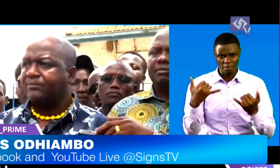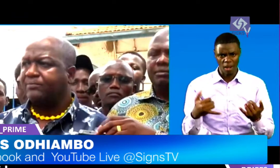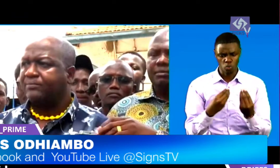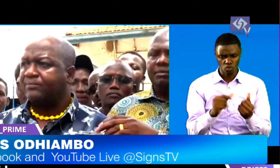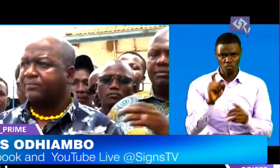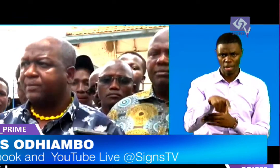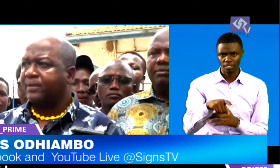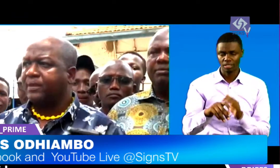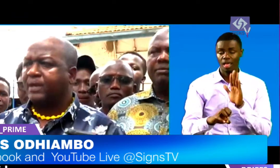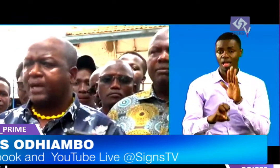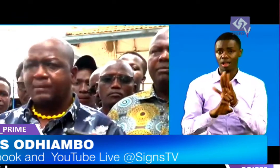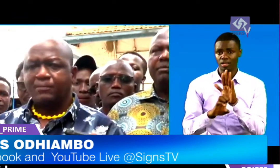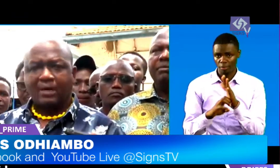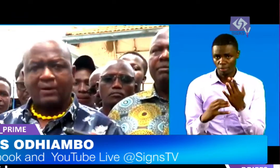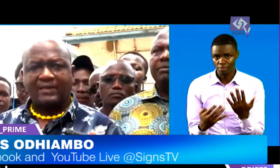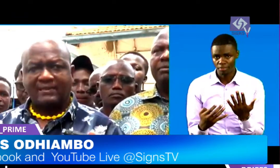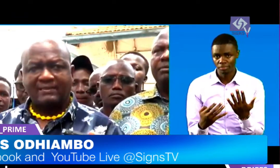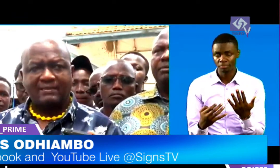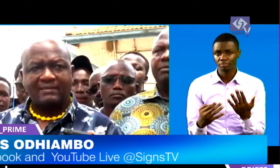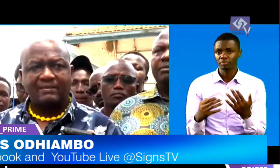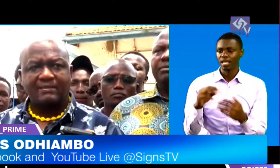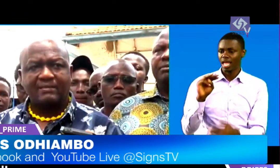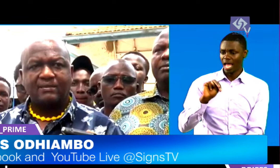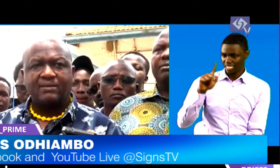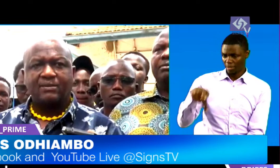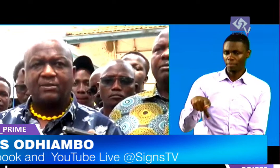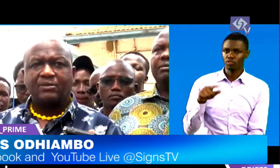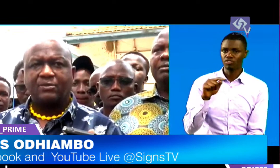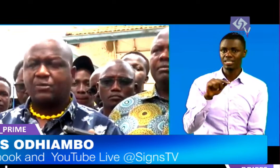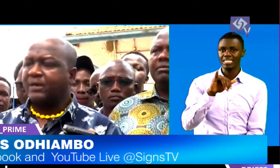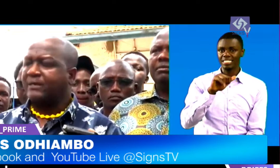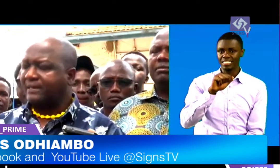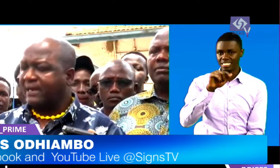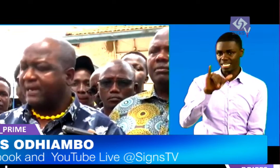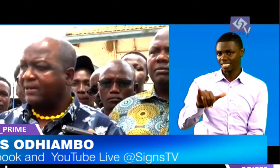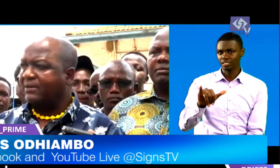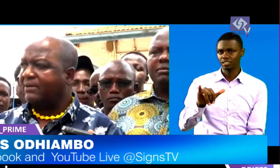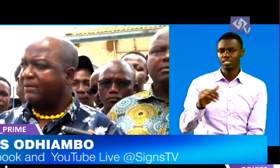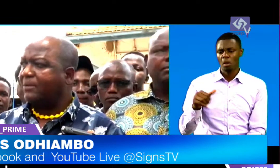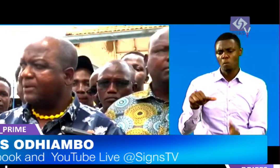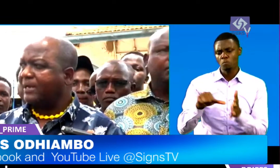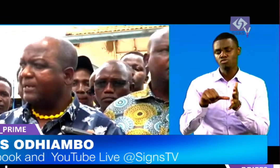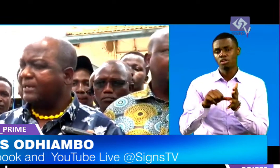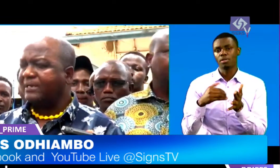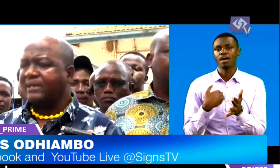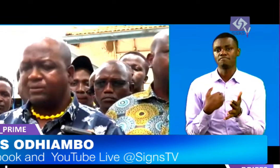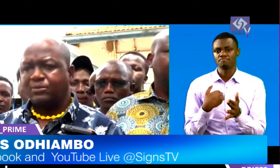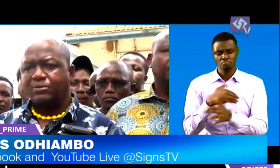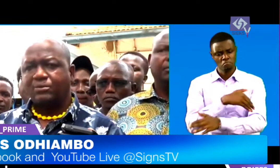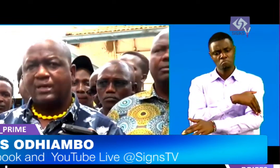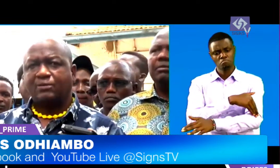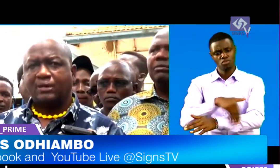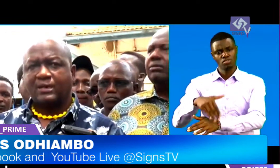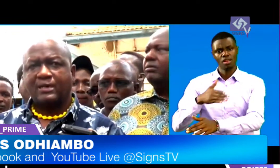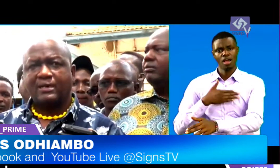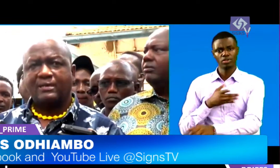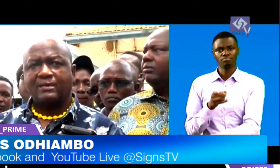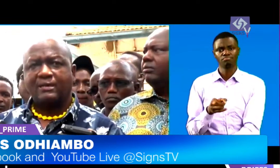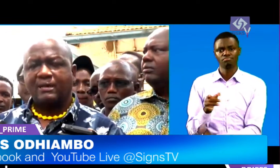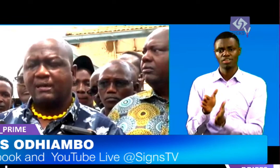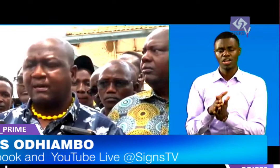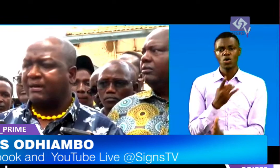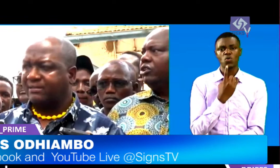mfano, kama mbunge wa Tiati tuko na shida kwa boundary yetu na